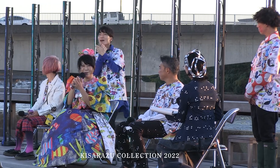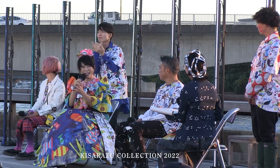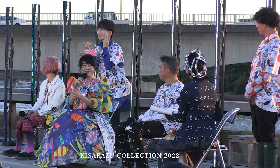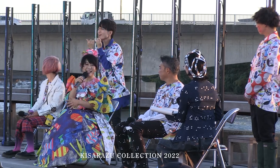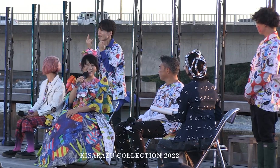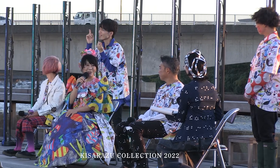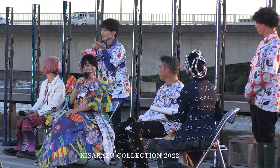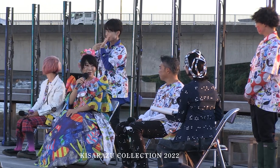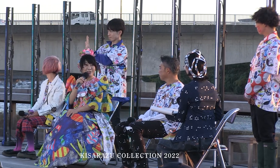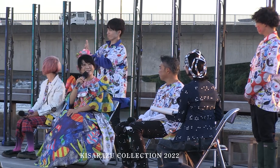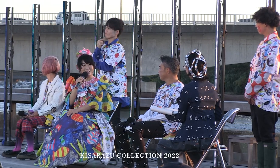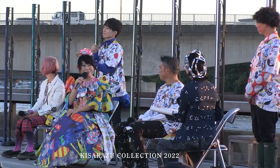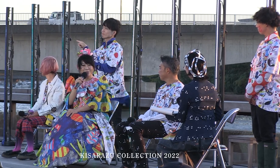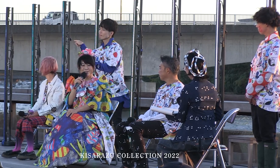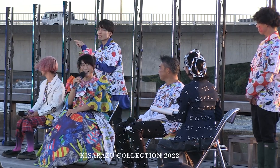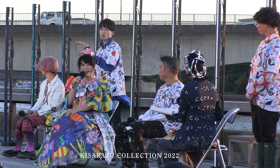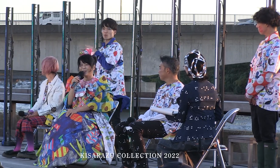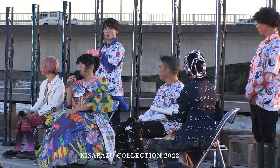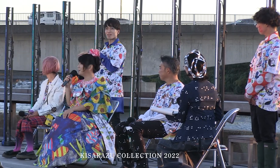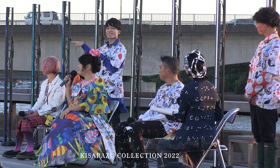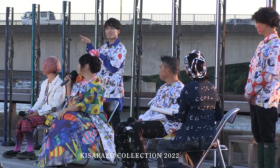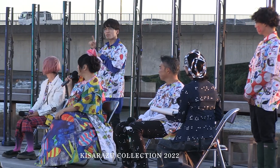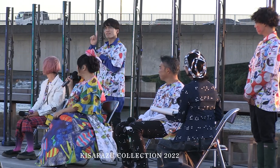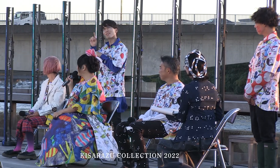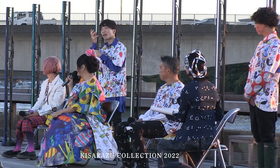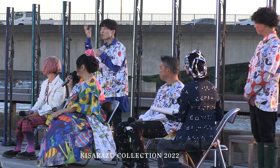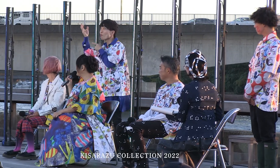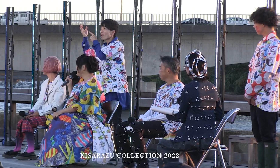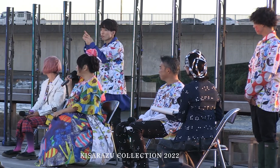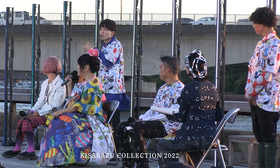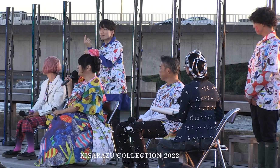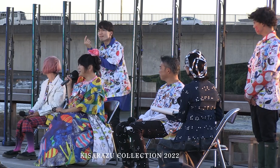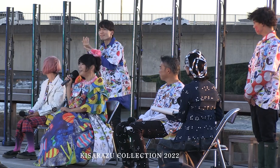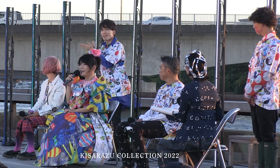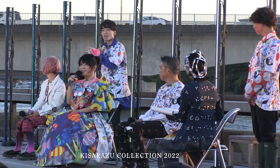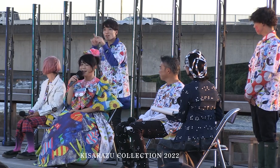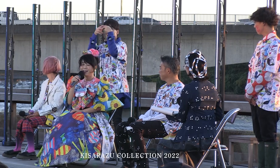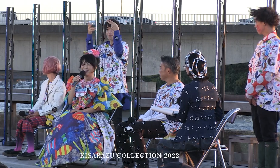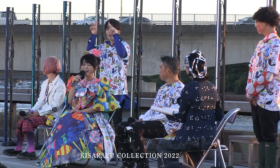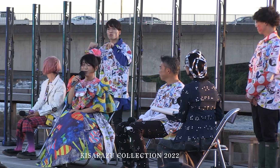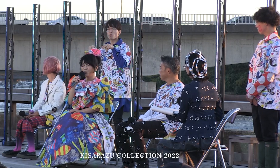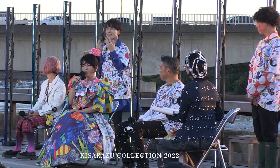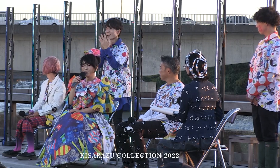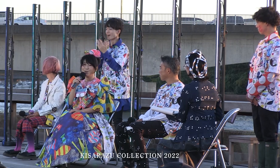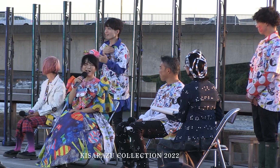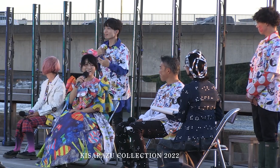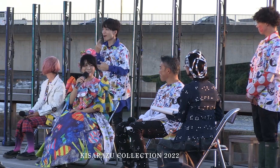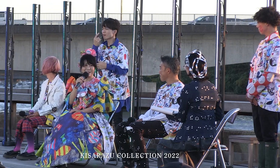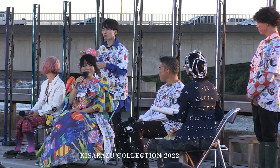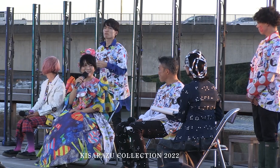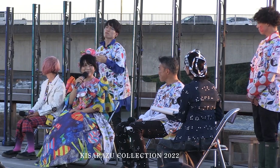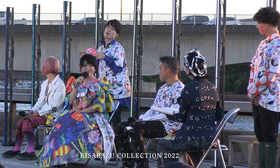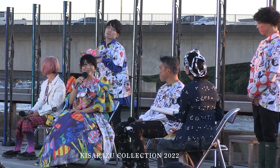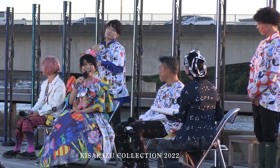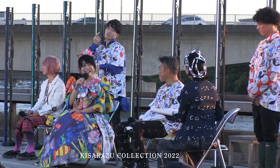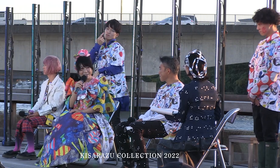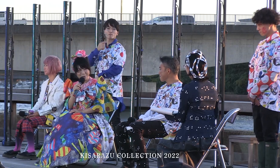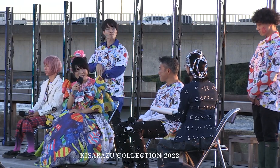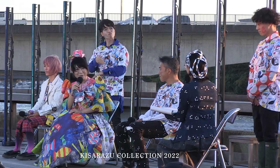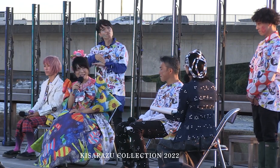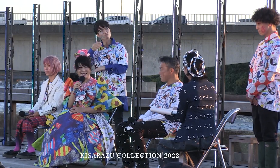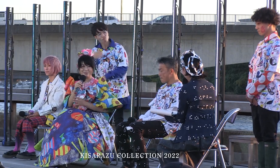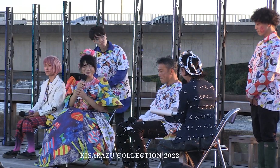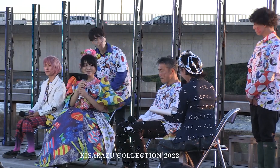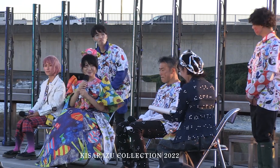人前で表現したいっていう子たちのなんかこう夢のねきっかけになるイベントに参加できたことを本当に感謝してます。あり